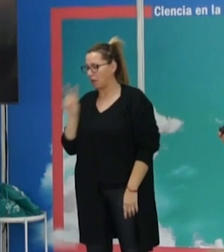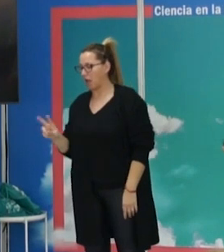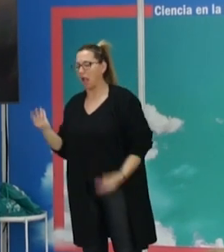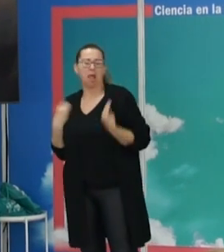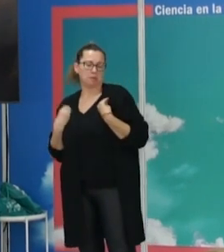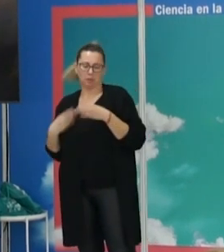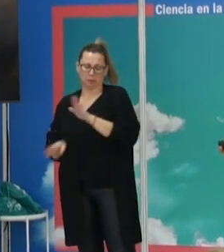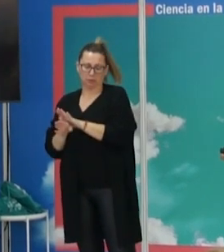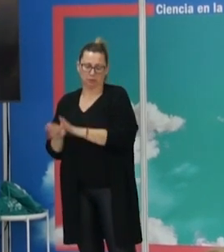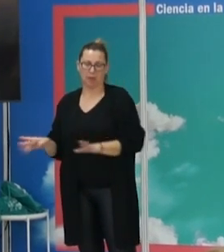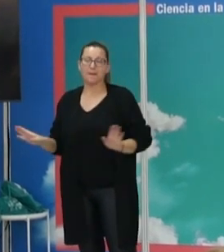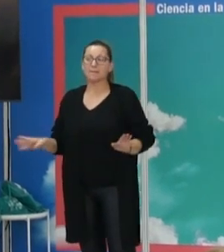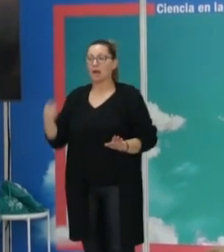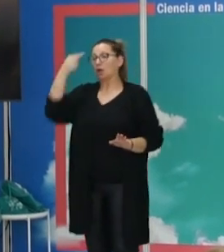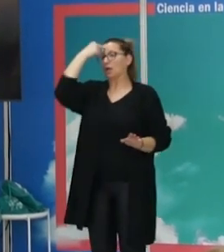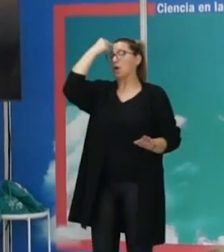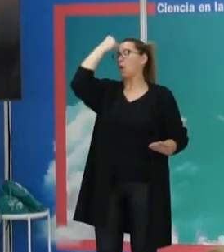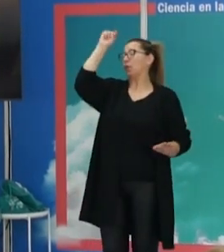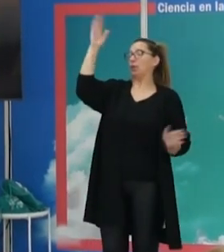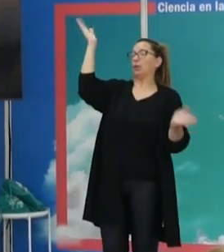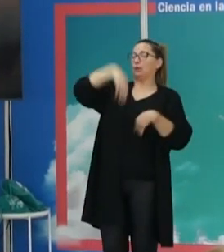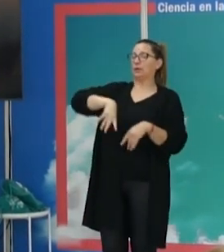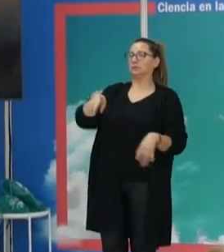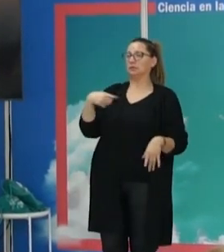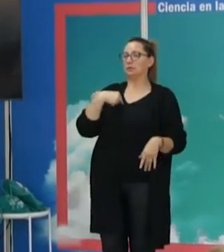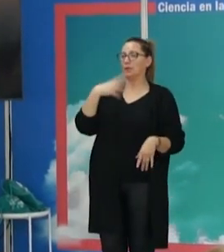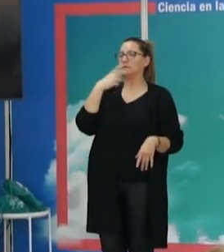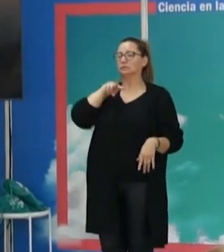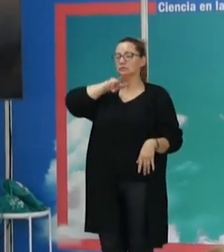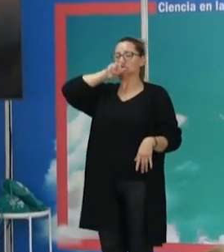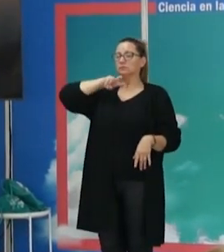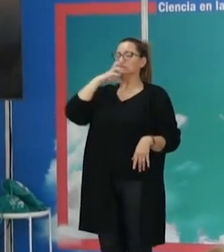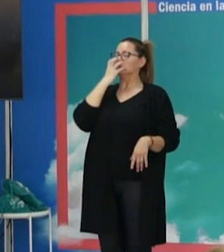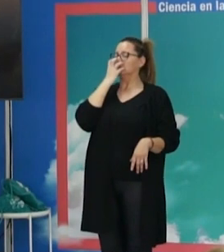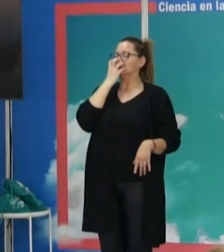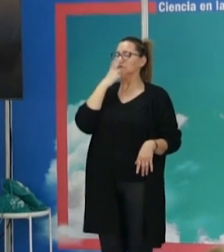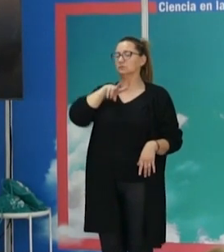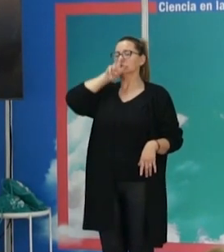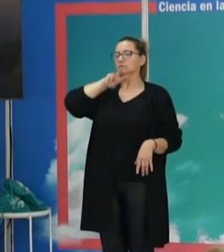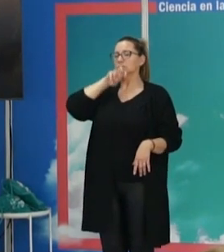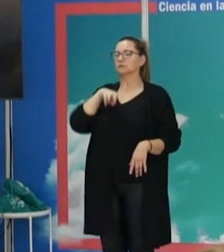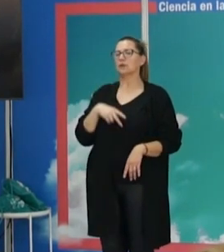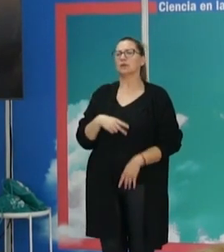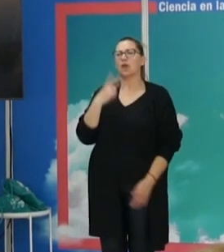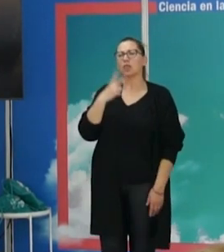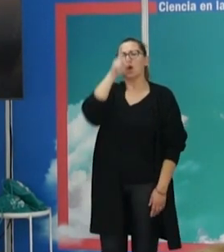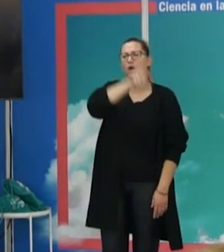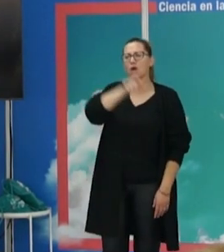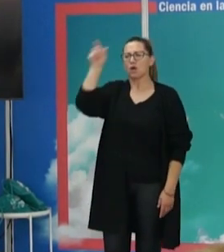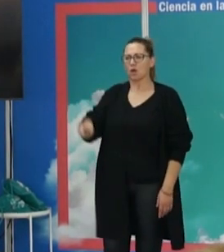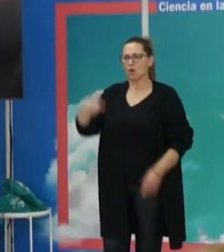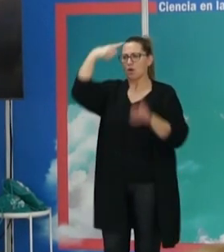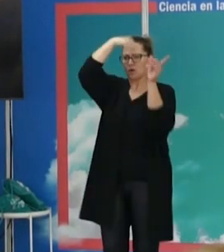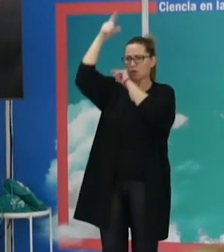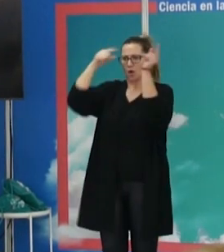eran personas irreversiblemente inconscientes conectadas a un respirador automático. A final de los años 50, dos neurólogos franceses, Molaguet y Boulon,